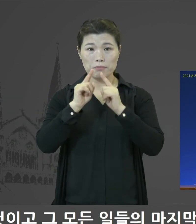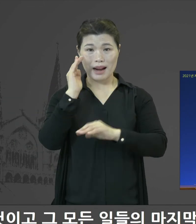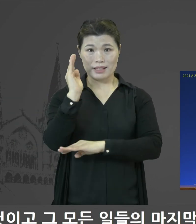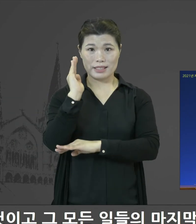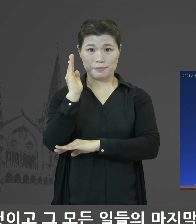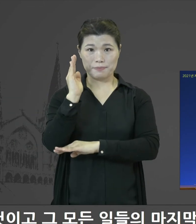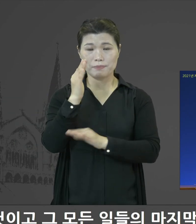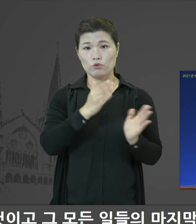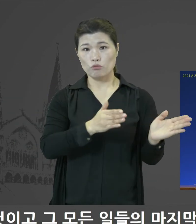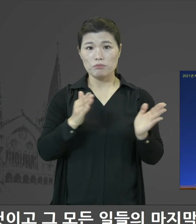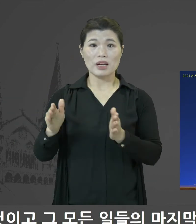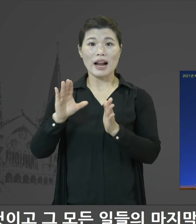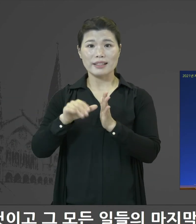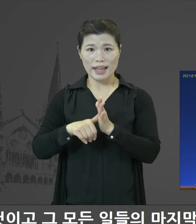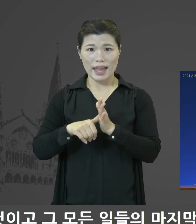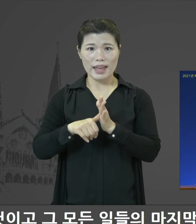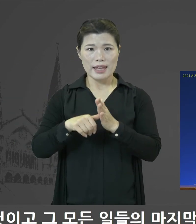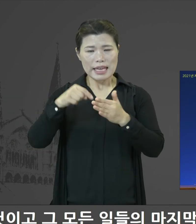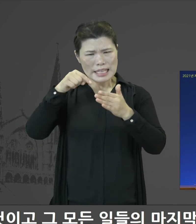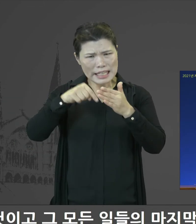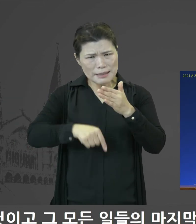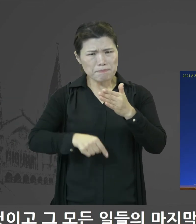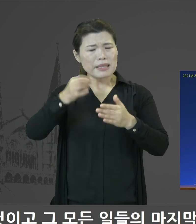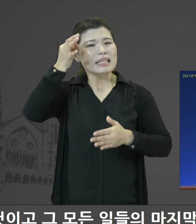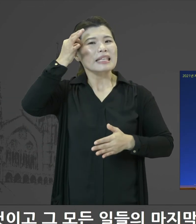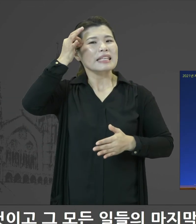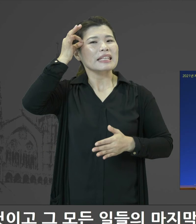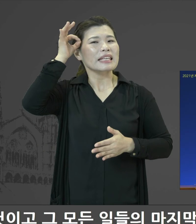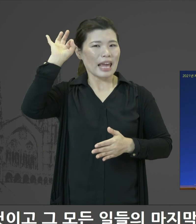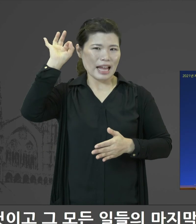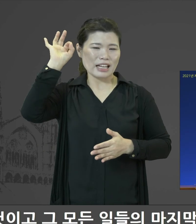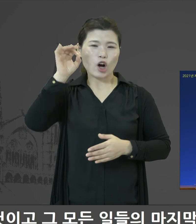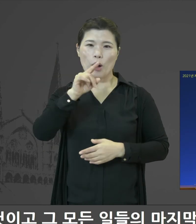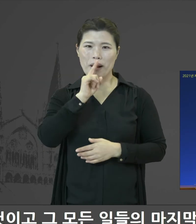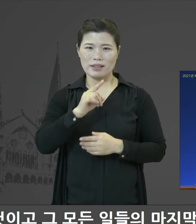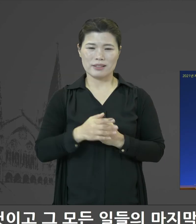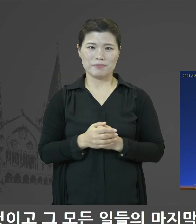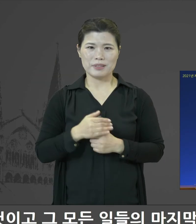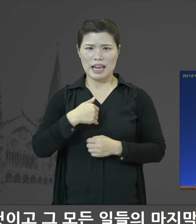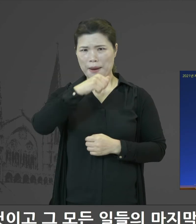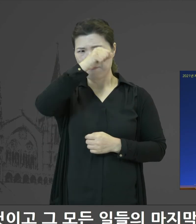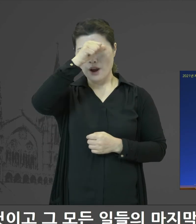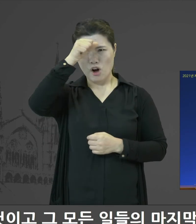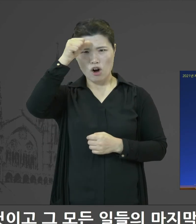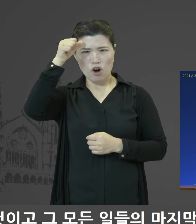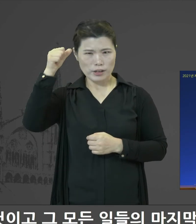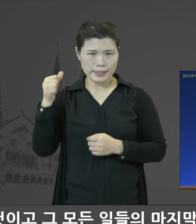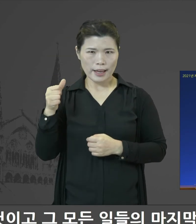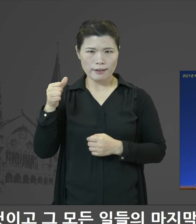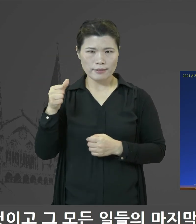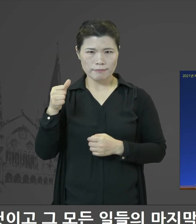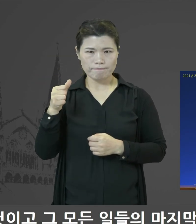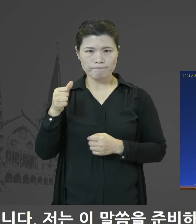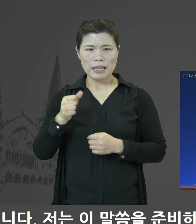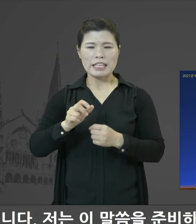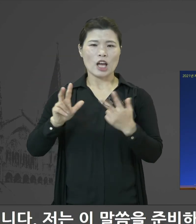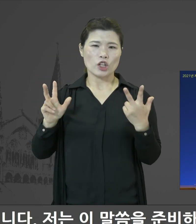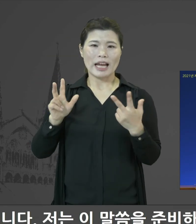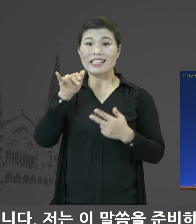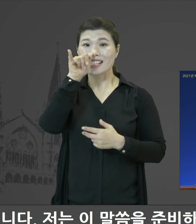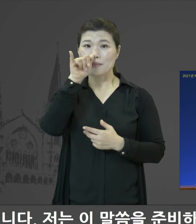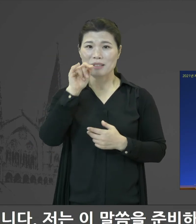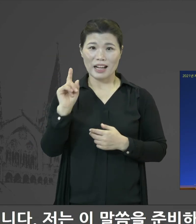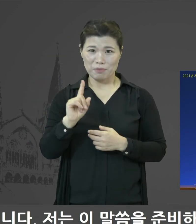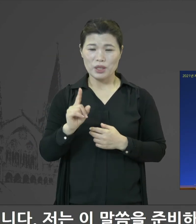마음속 깊이 깨달은, 저에게 오랜 기간 동안, 아니 제 평생 적용하고 살기로 결단한 것이 하나 있는데